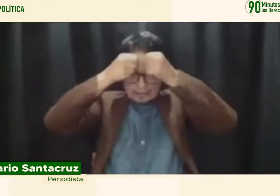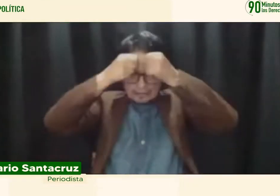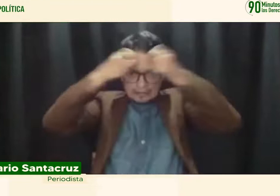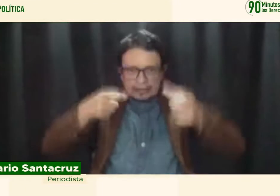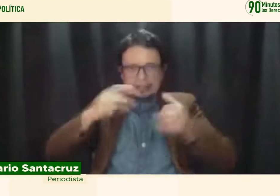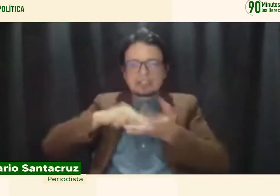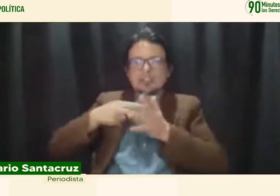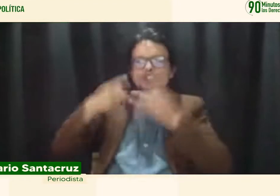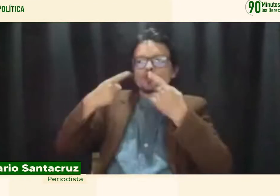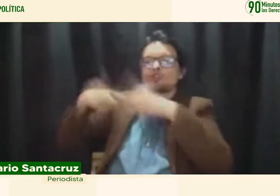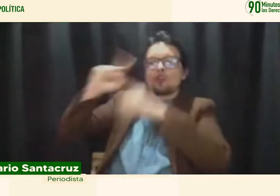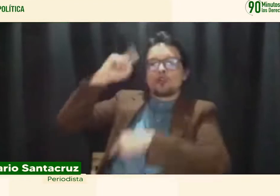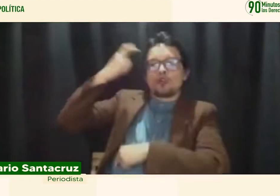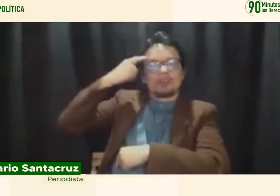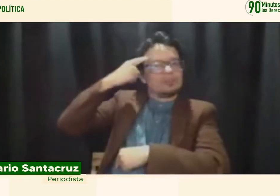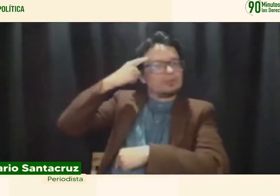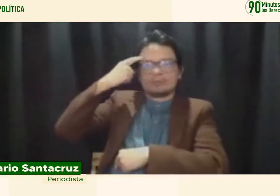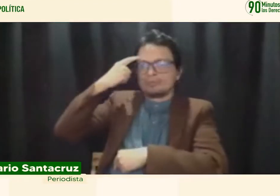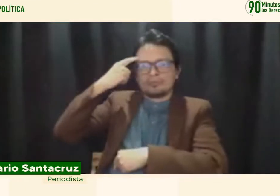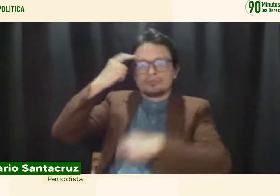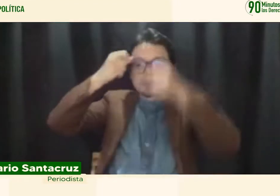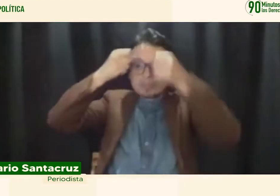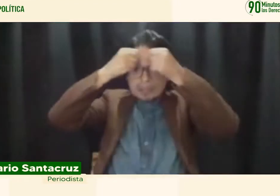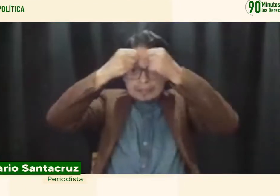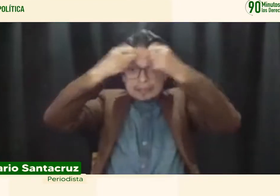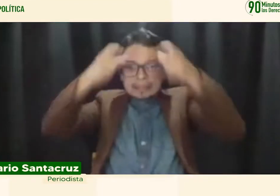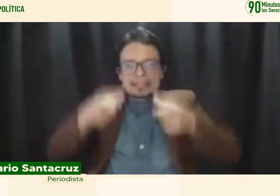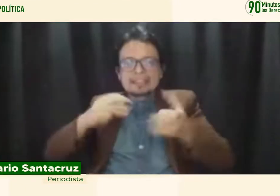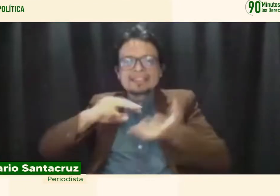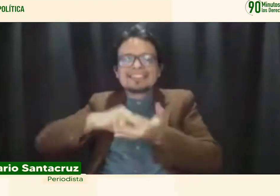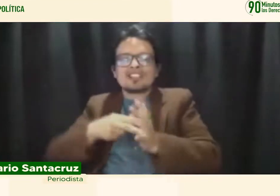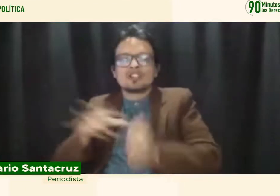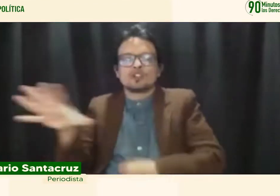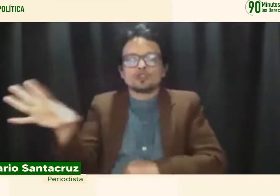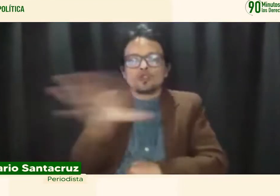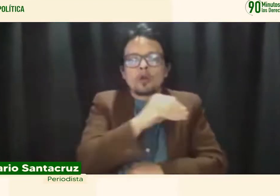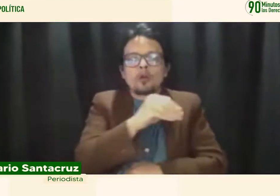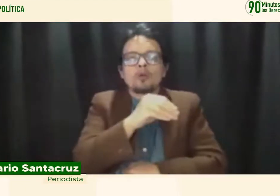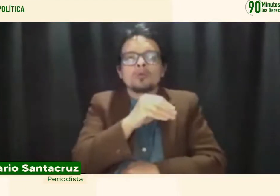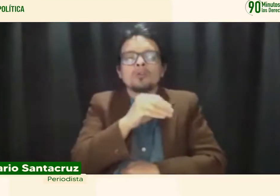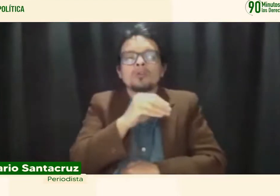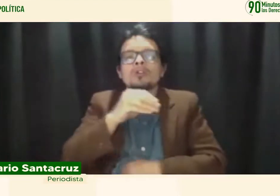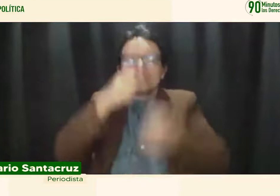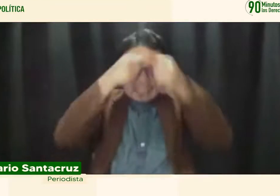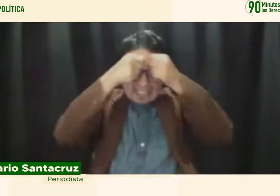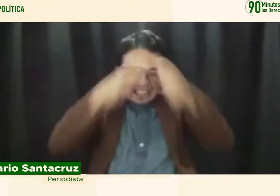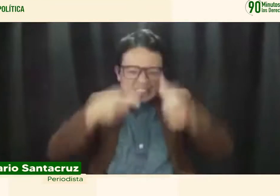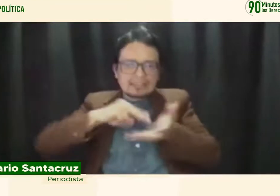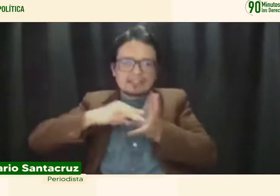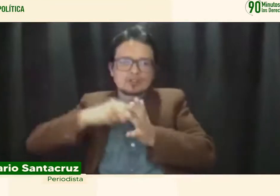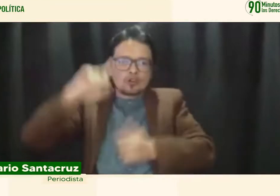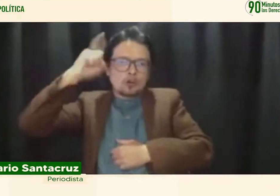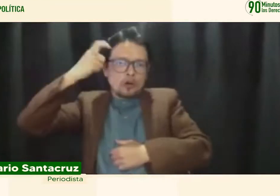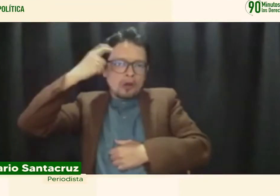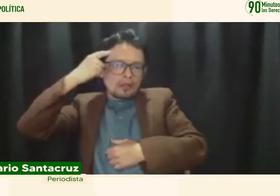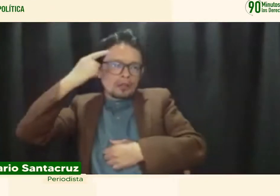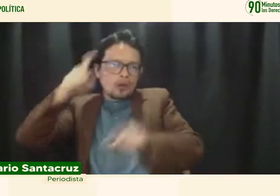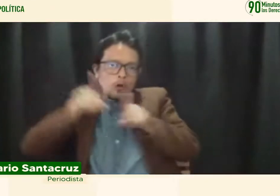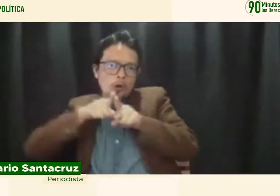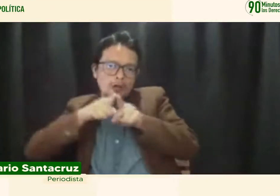como las opiniones anteriores en efecto el estado no solamente hace referencia al gobierno el estado hace referencia